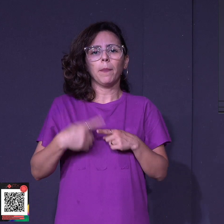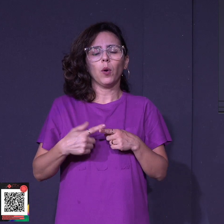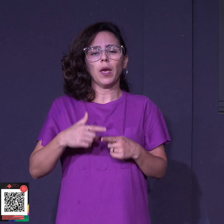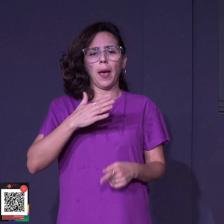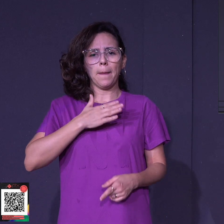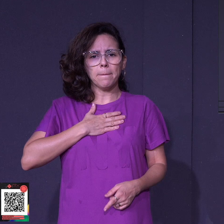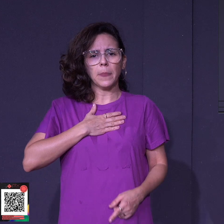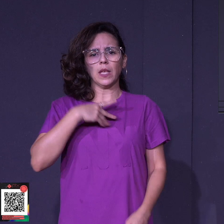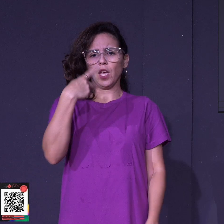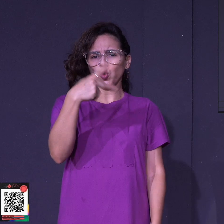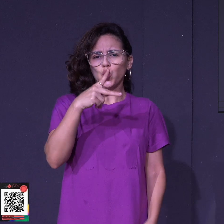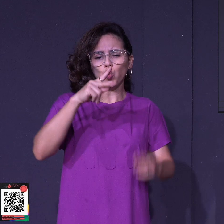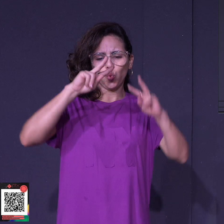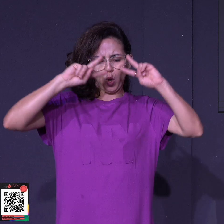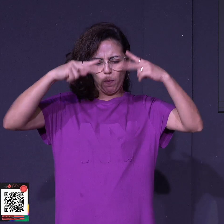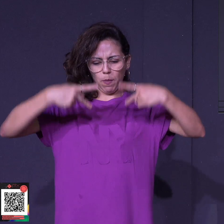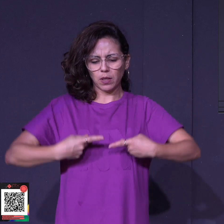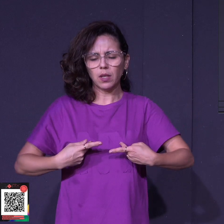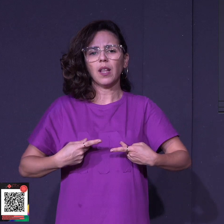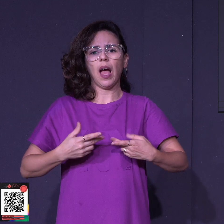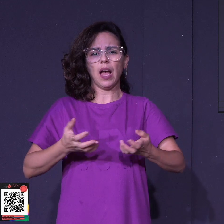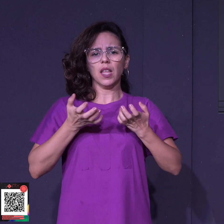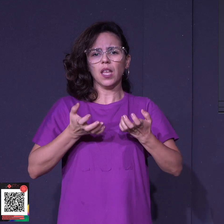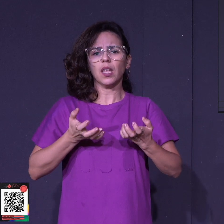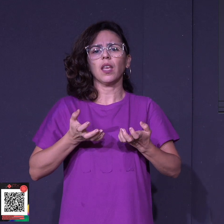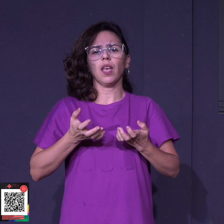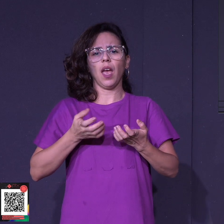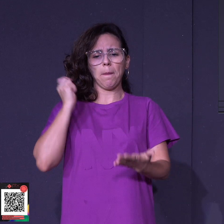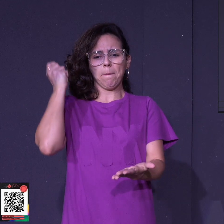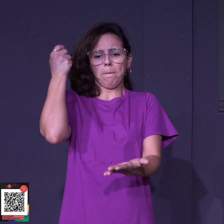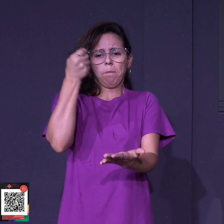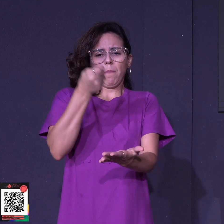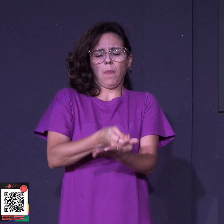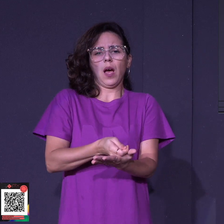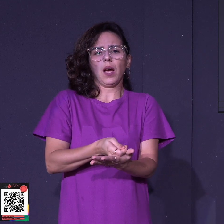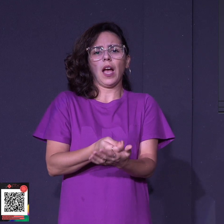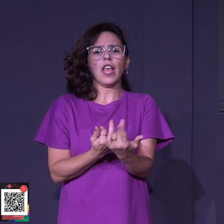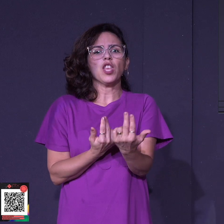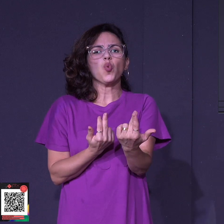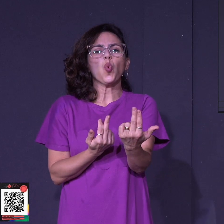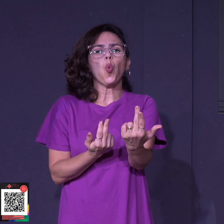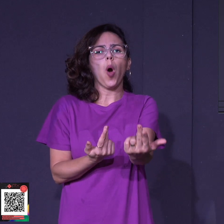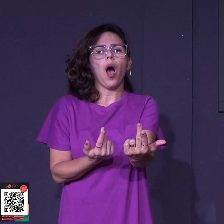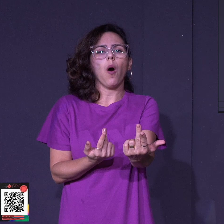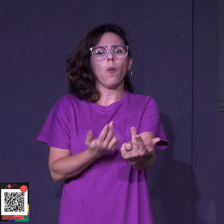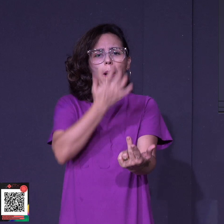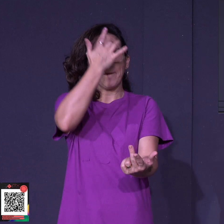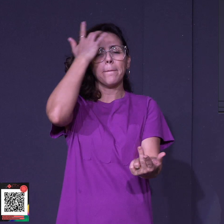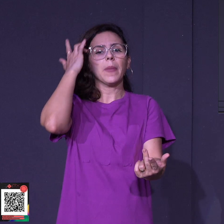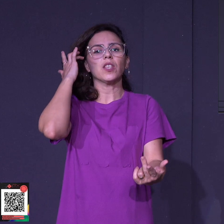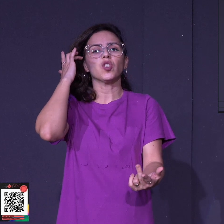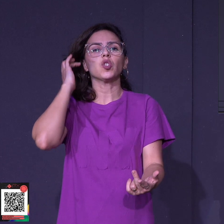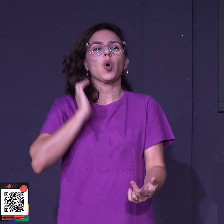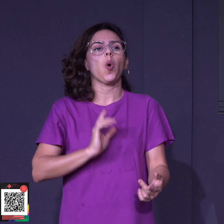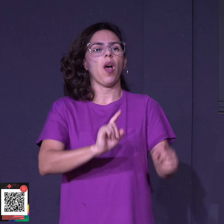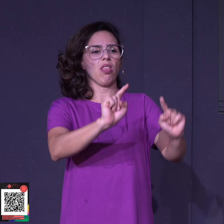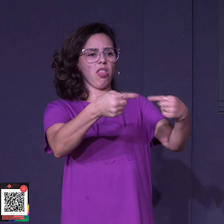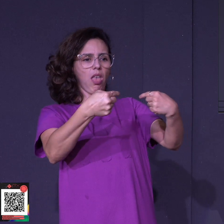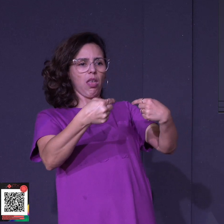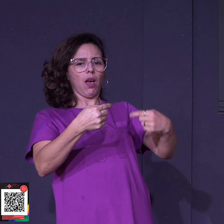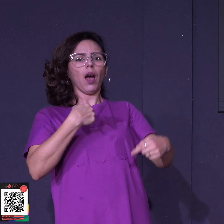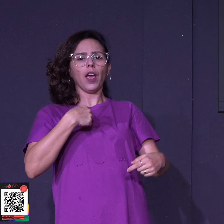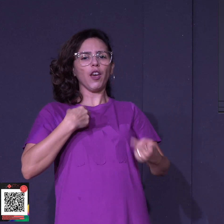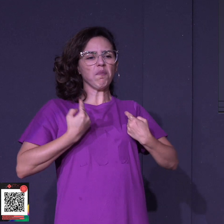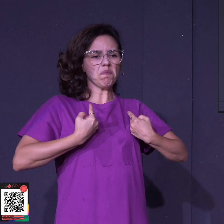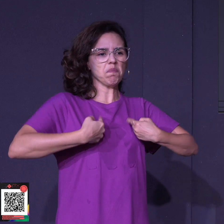humanidade quer retribuir sempre na mesma medida e às vezes em intensidade ainda